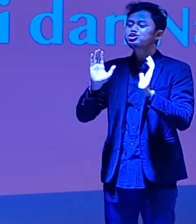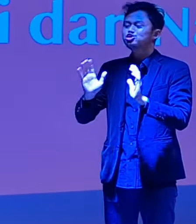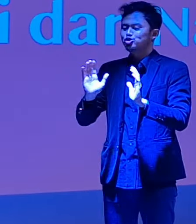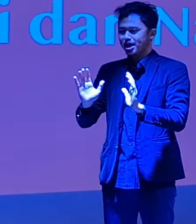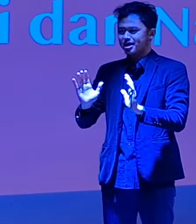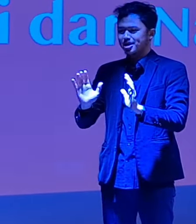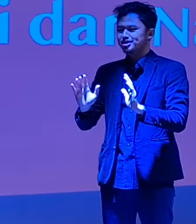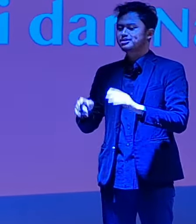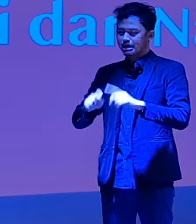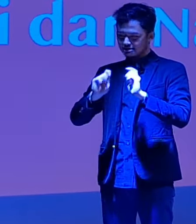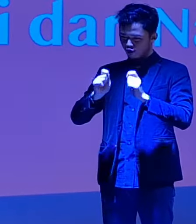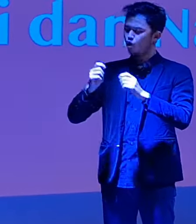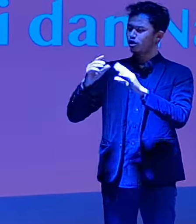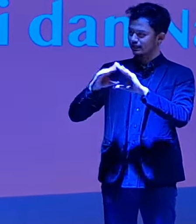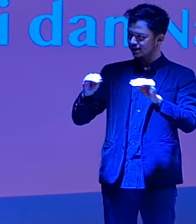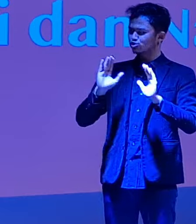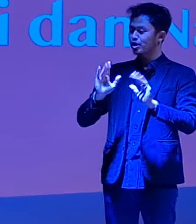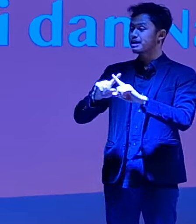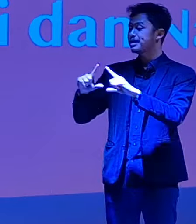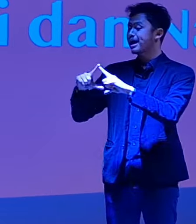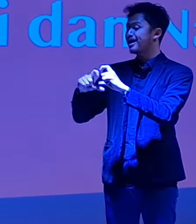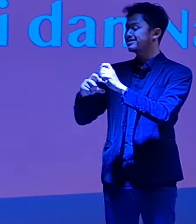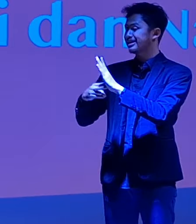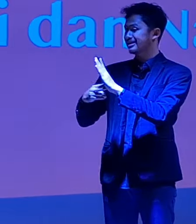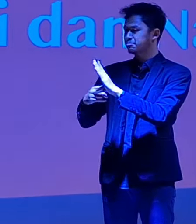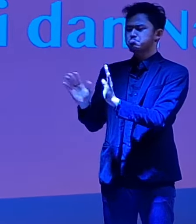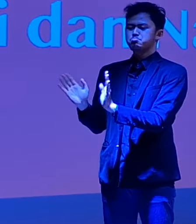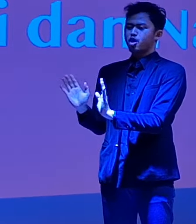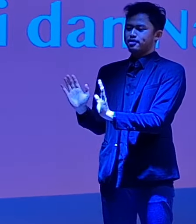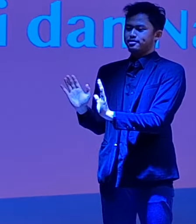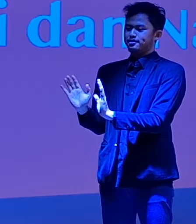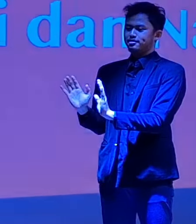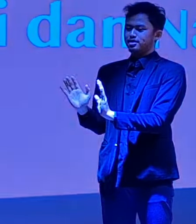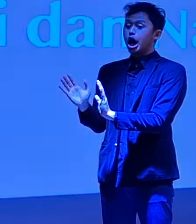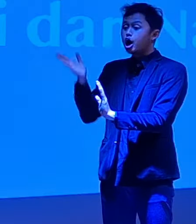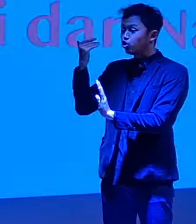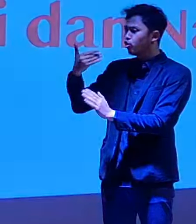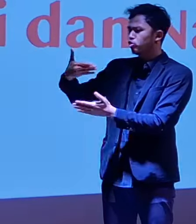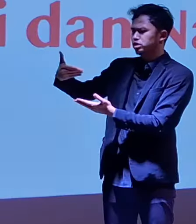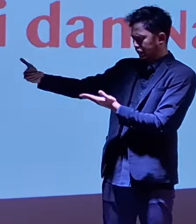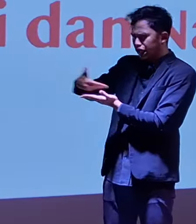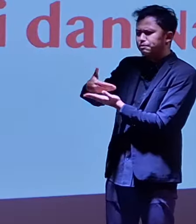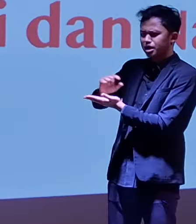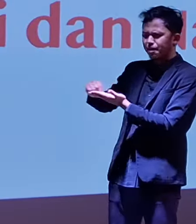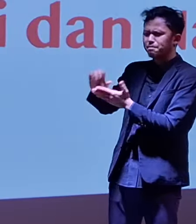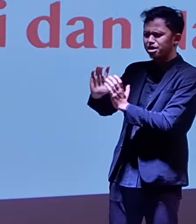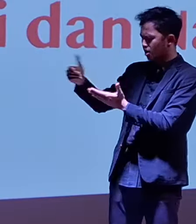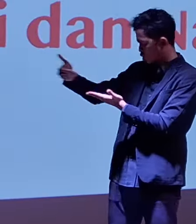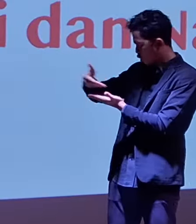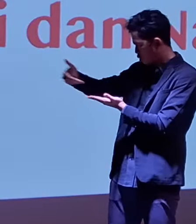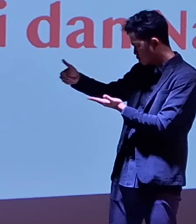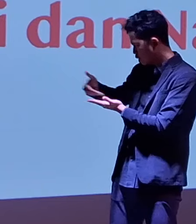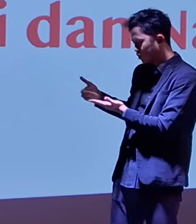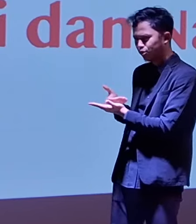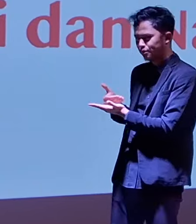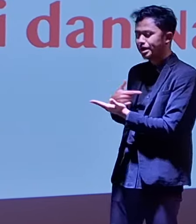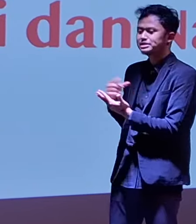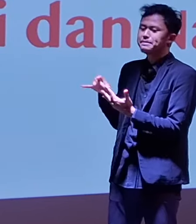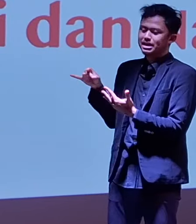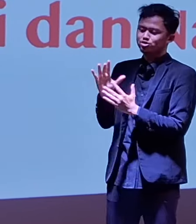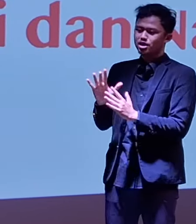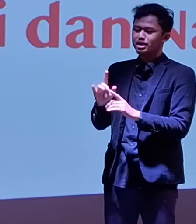non ASN. Jadi persetujuan itu pada saat pengumuman. Oke. Okay. Nah kemudian baru di situ masuk. Nah kemudian di jalur yang